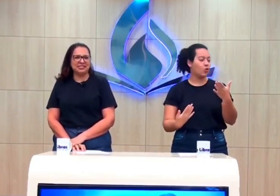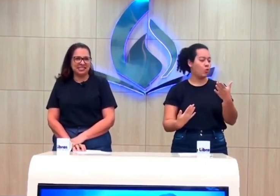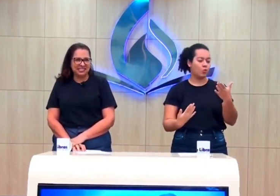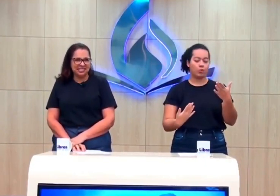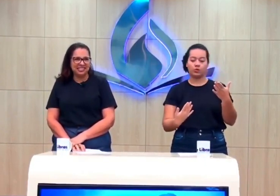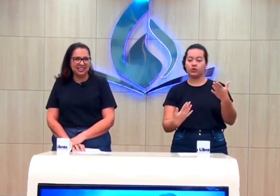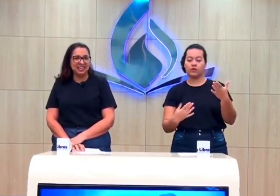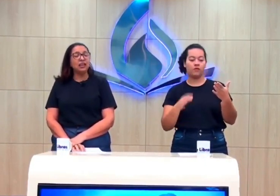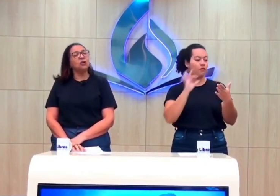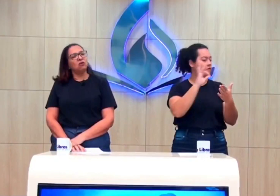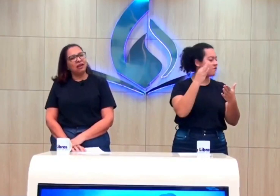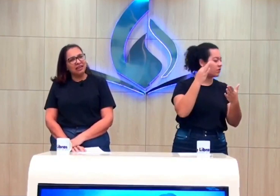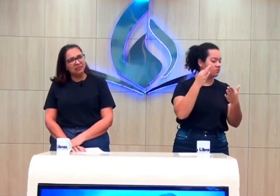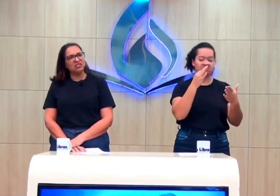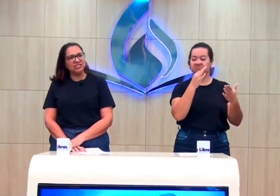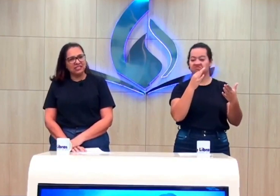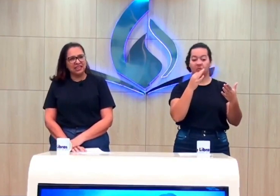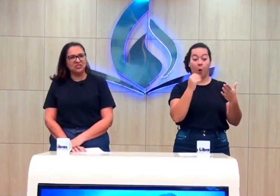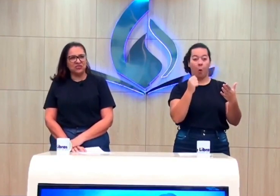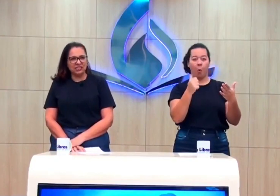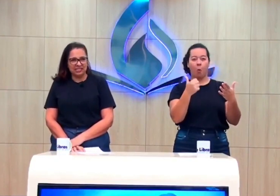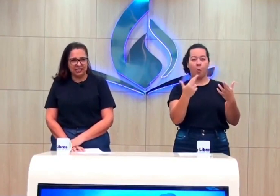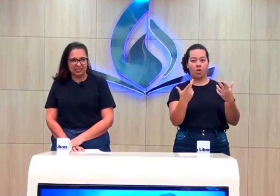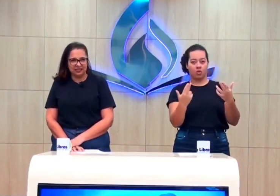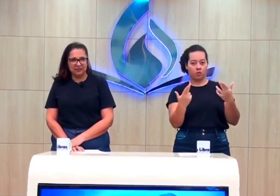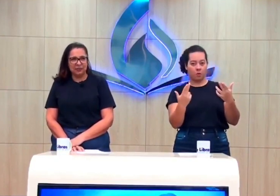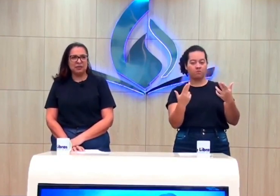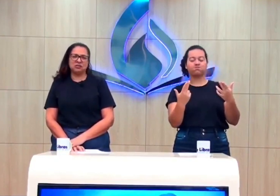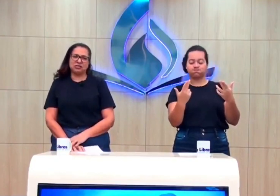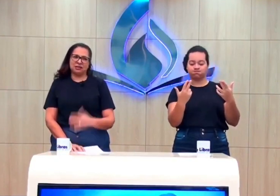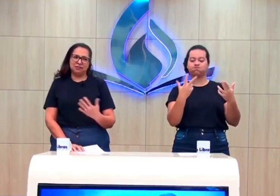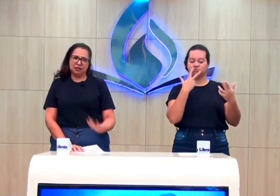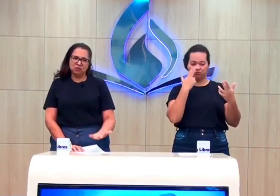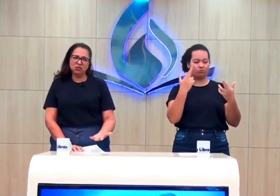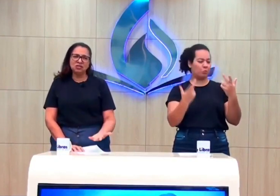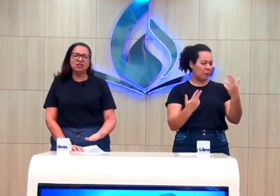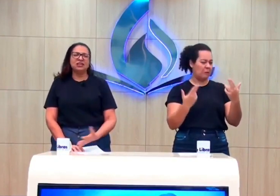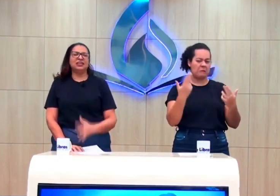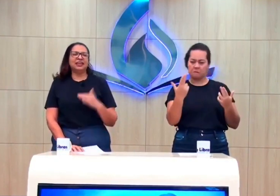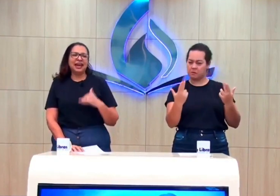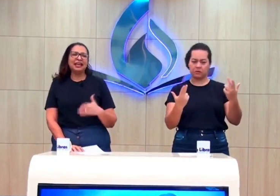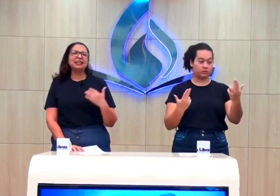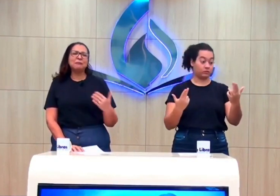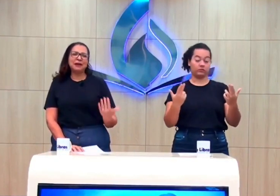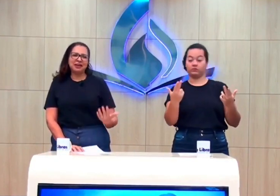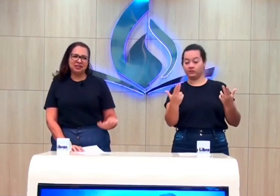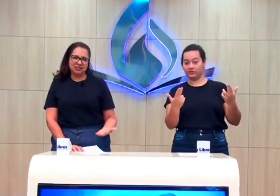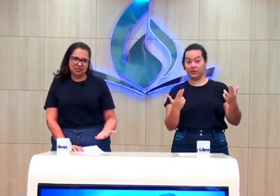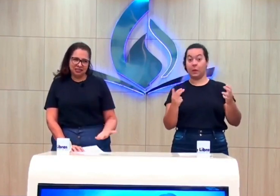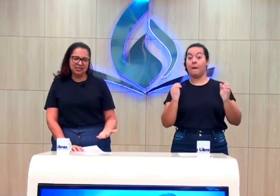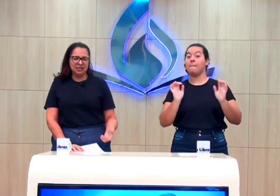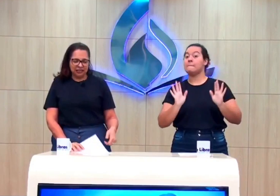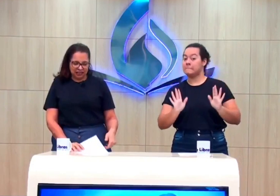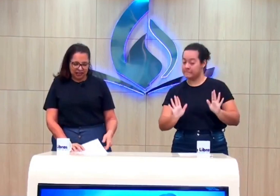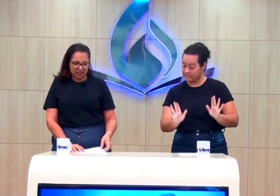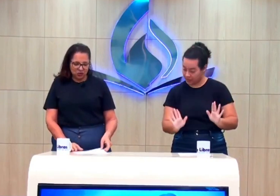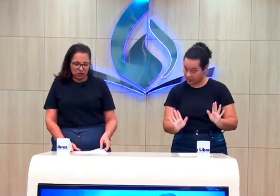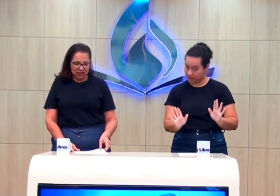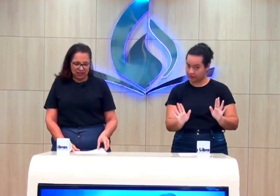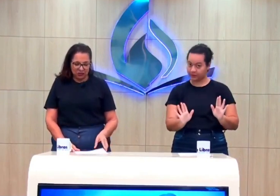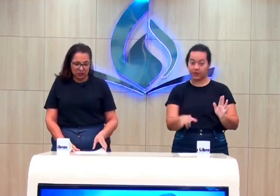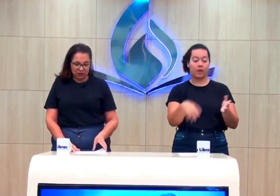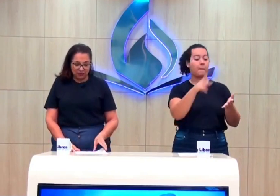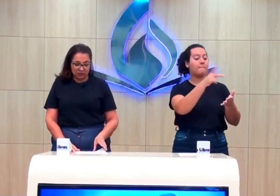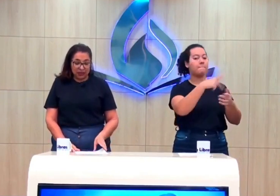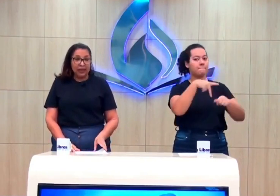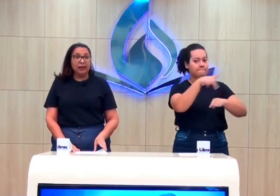bem parecida com a língua de sinais francesa. Mas nós sabemos que cada país tem a